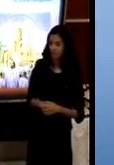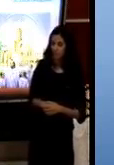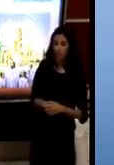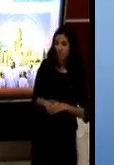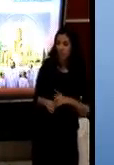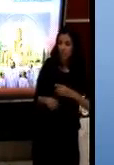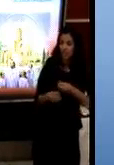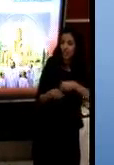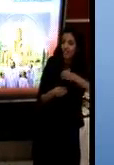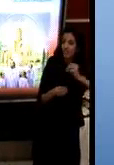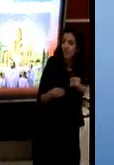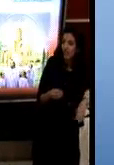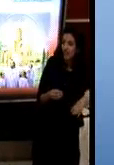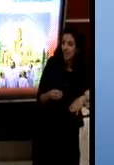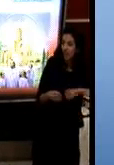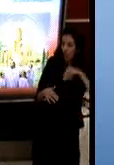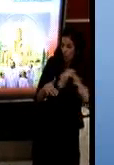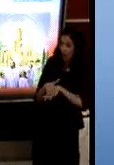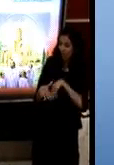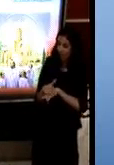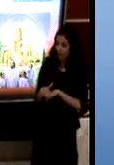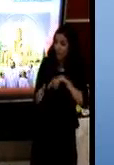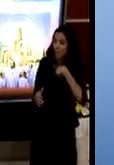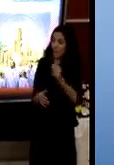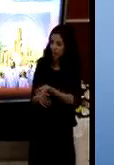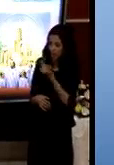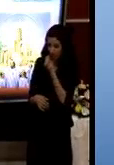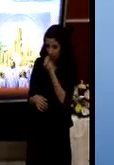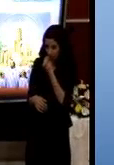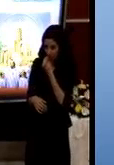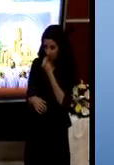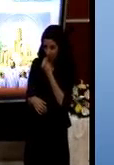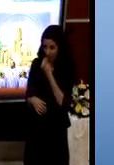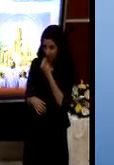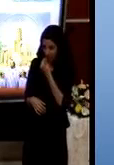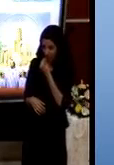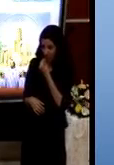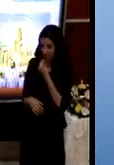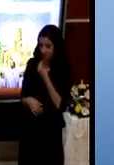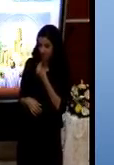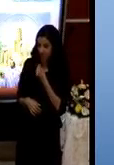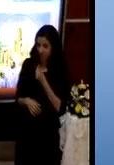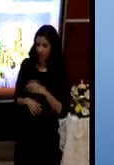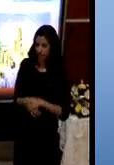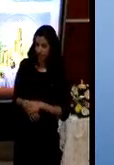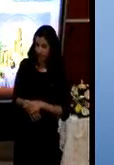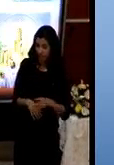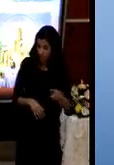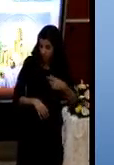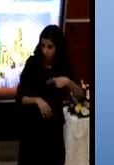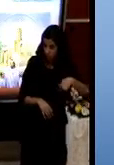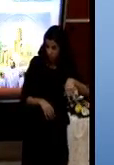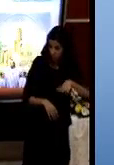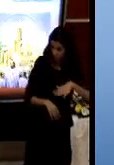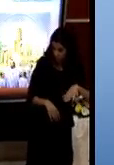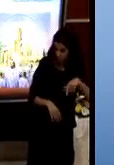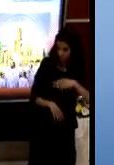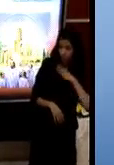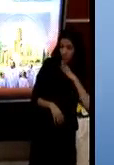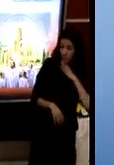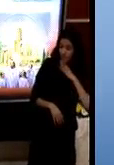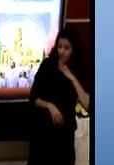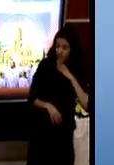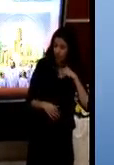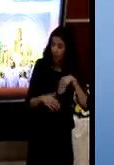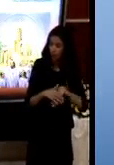sobrare, guardadlo para mañana. Y ellos lo guardaron hasta la mañana, según